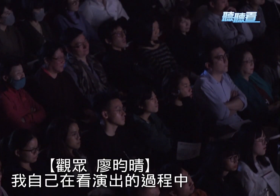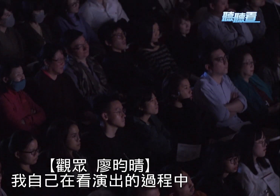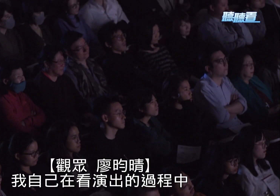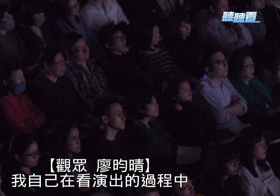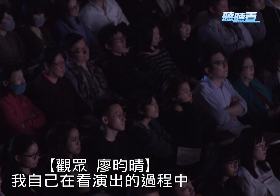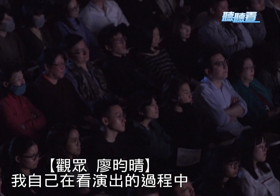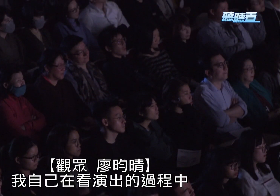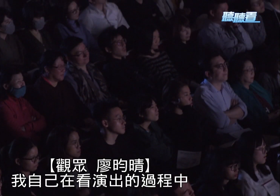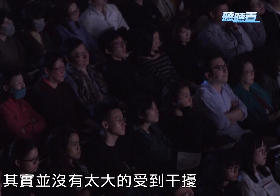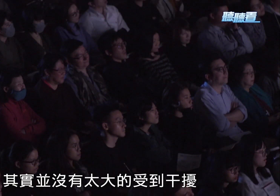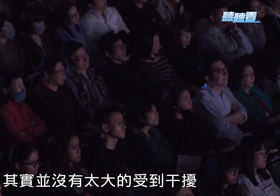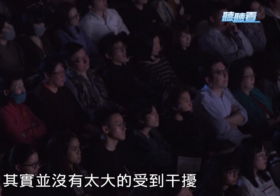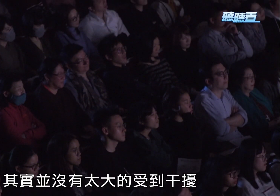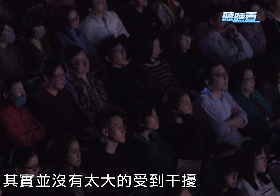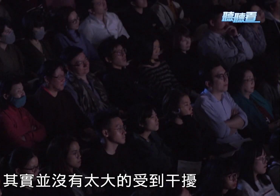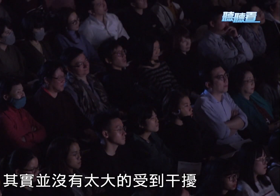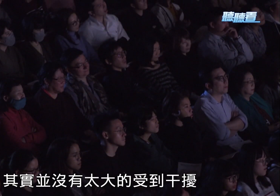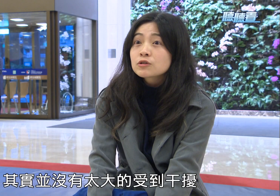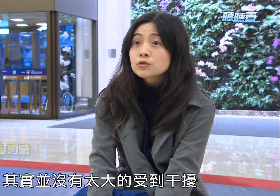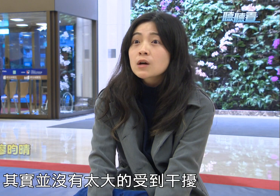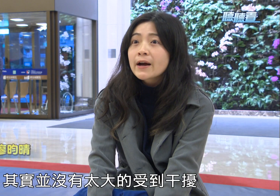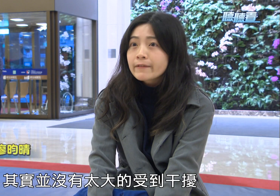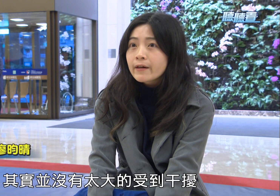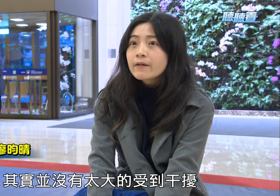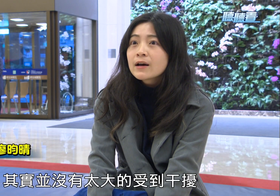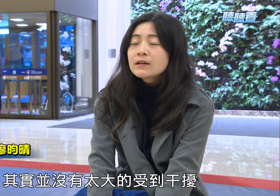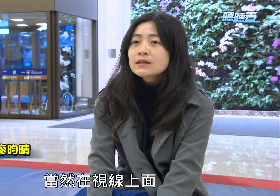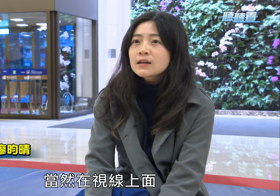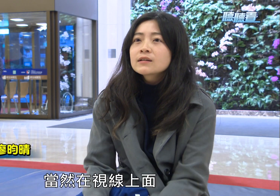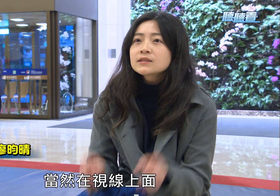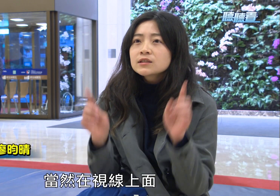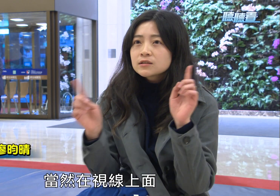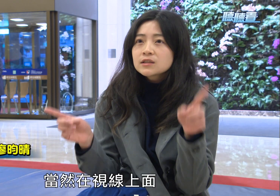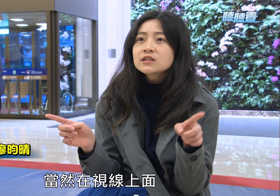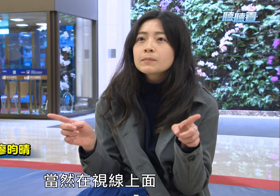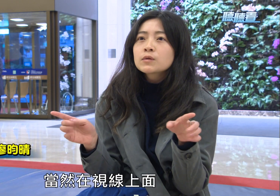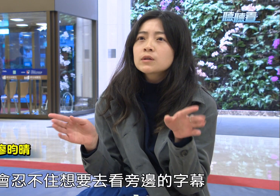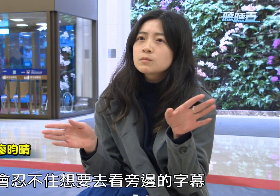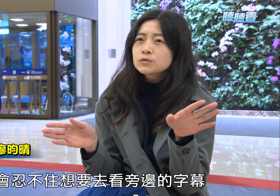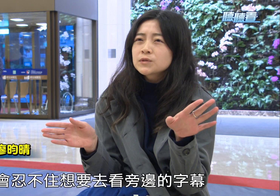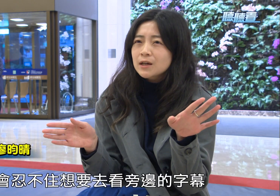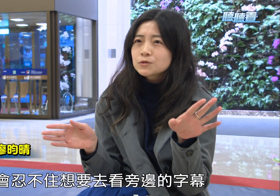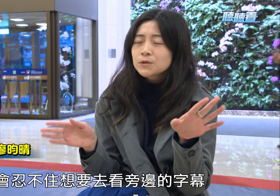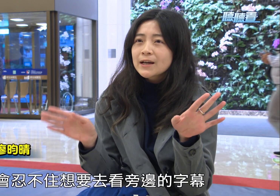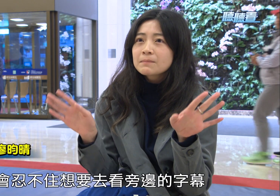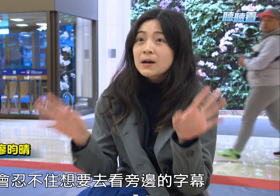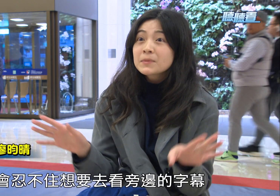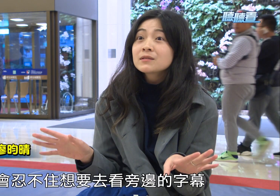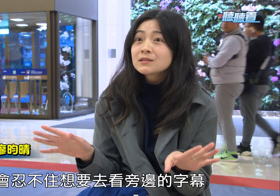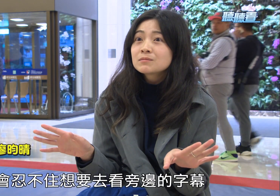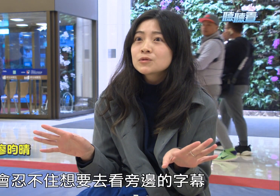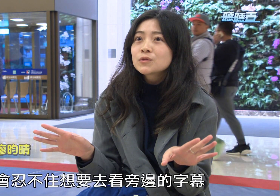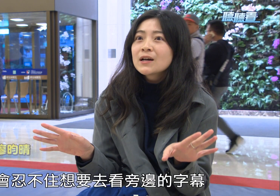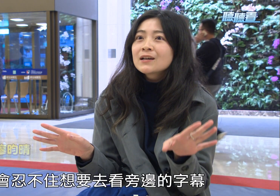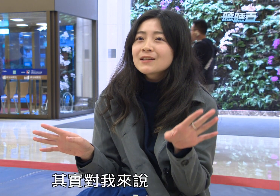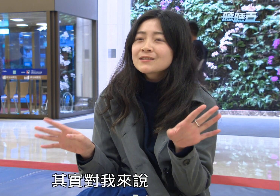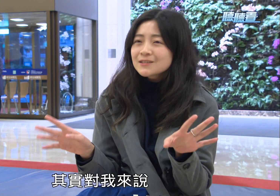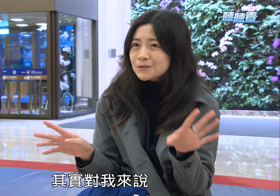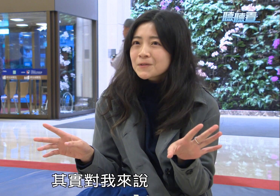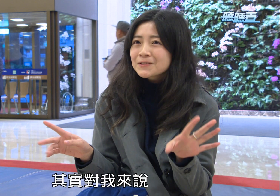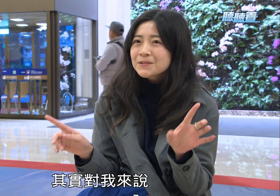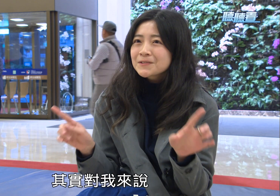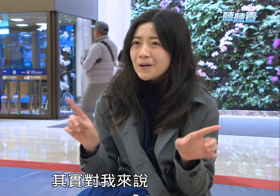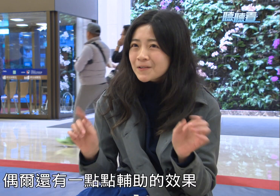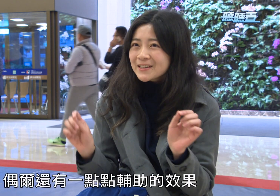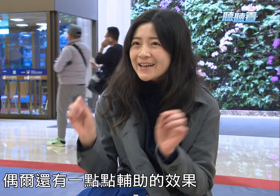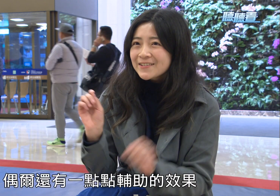我自己在看演出的过程中，其实并没有太大的受到干扰。那当然，在视线上面会忍不住想要去看旁边的字幕。那其